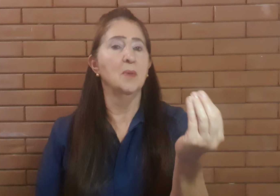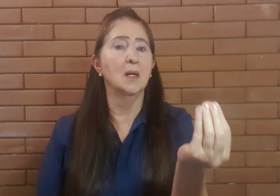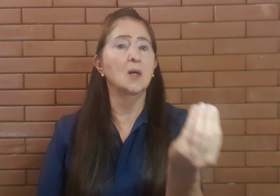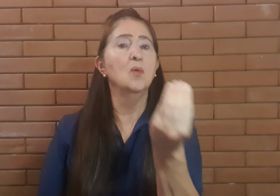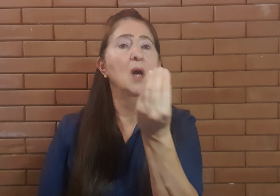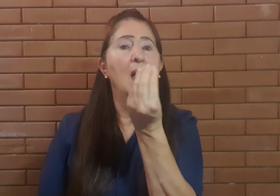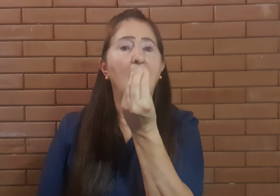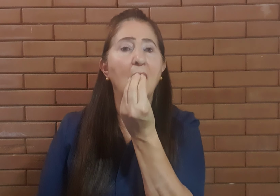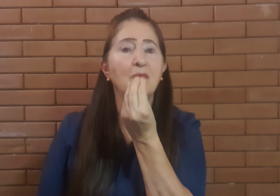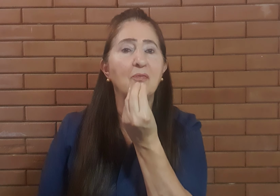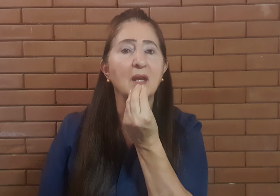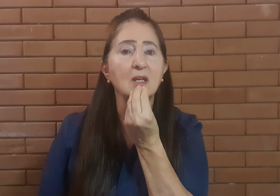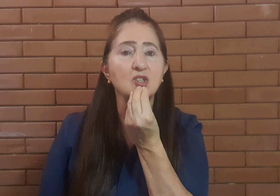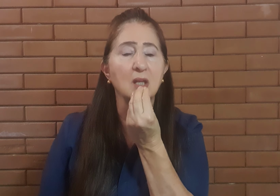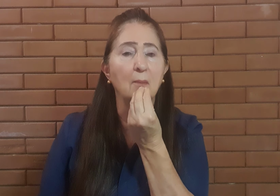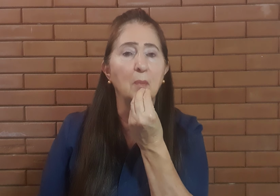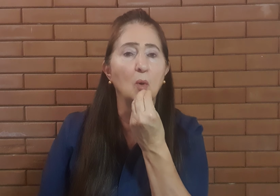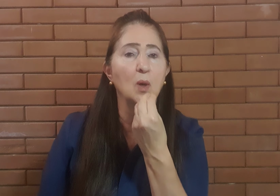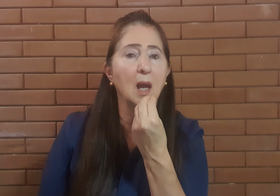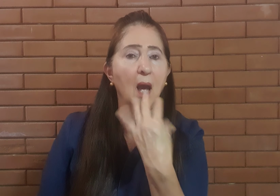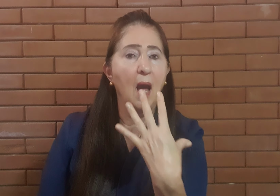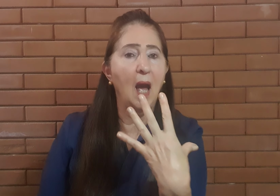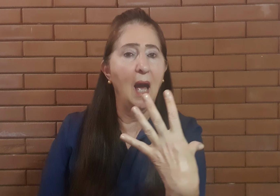mão, a frente da boca abre.